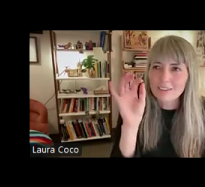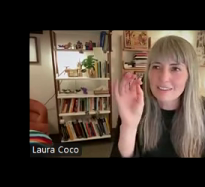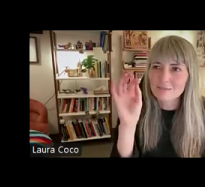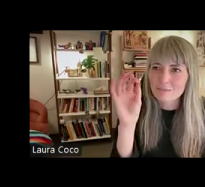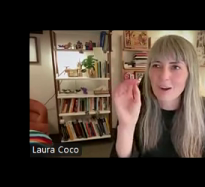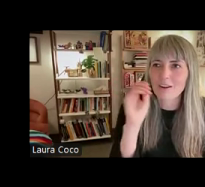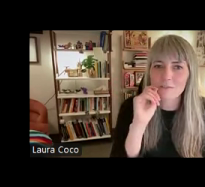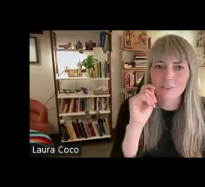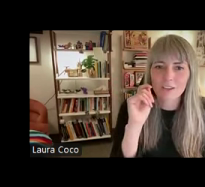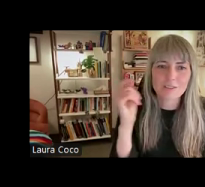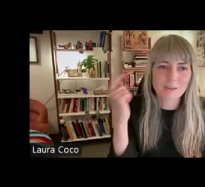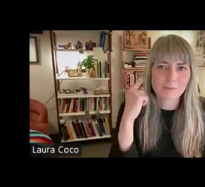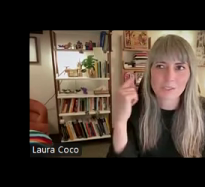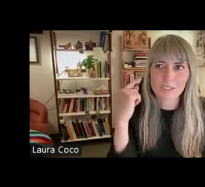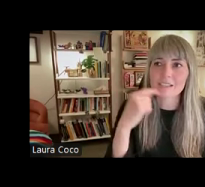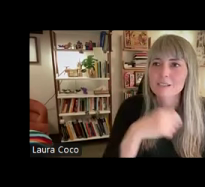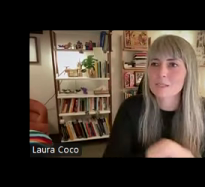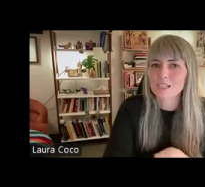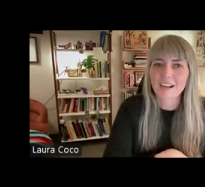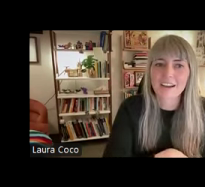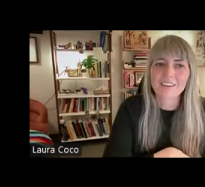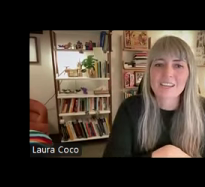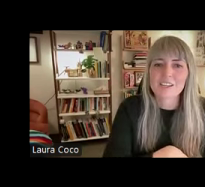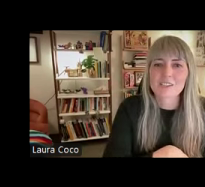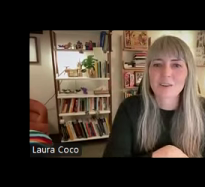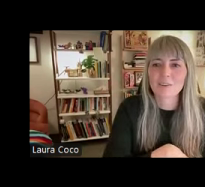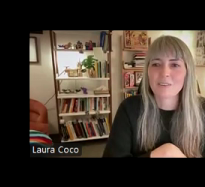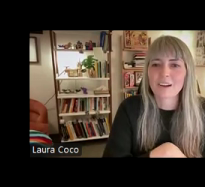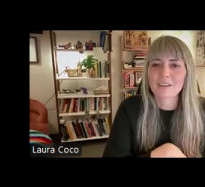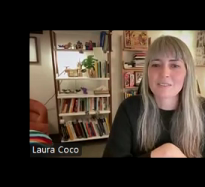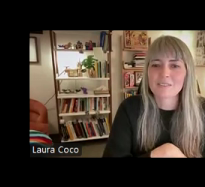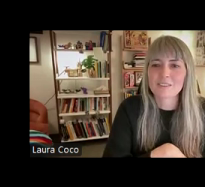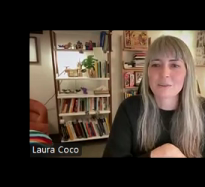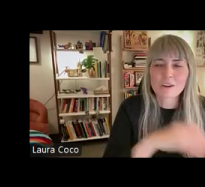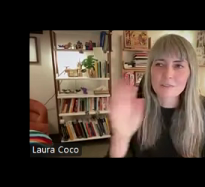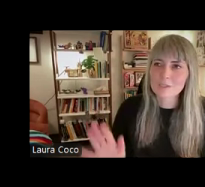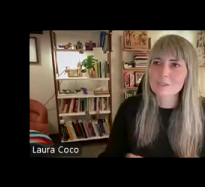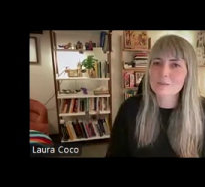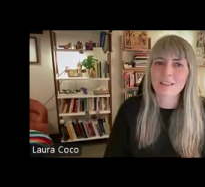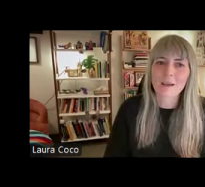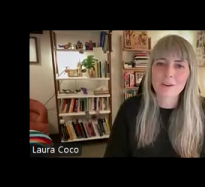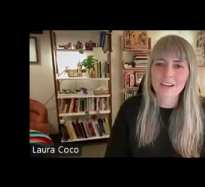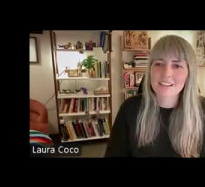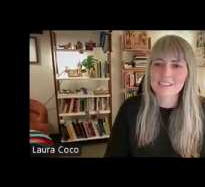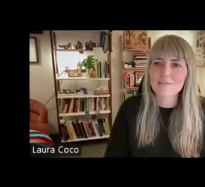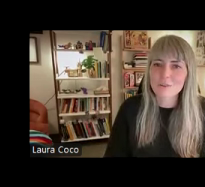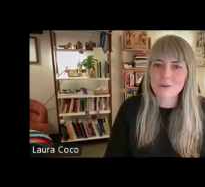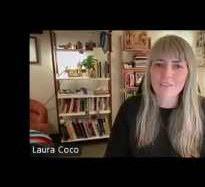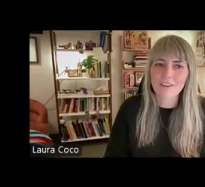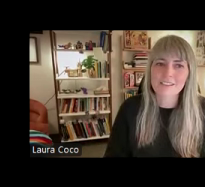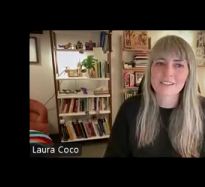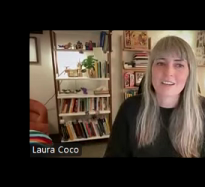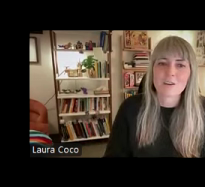de los oídos de las personas. Ah, a veces estaban pegados en el oído de las personas.